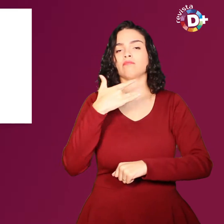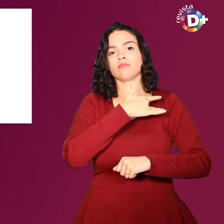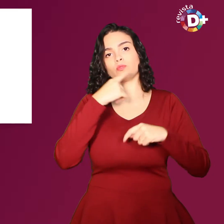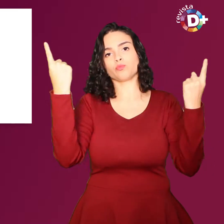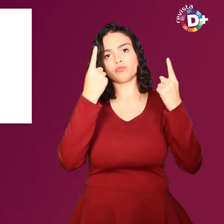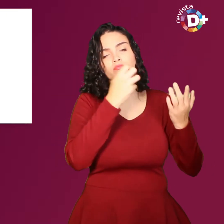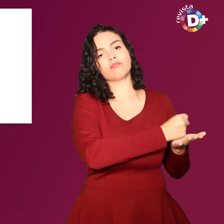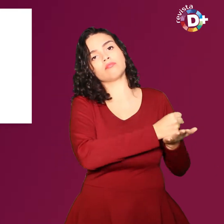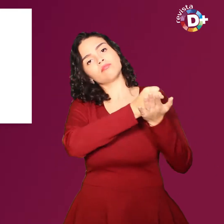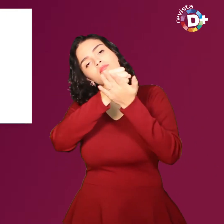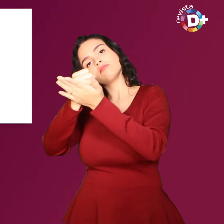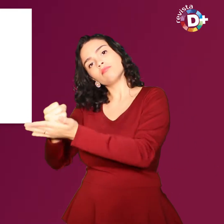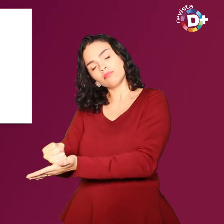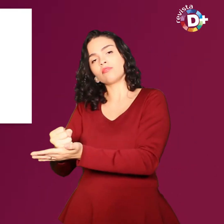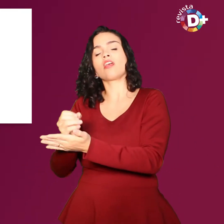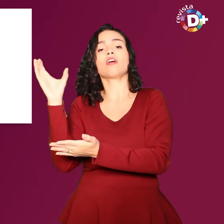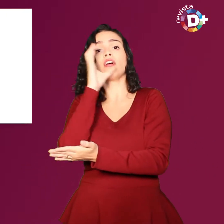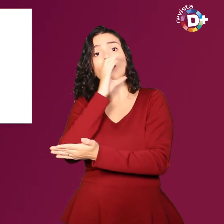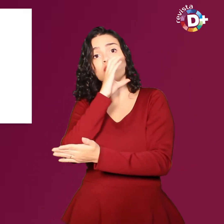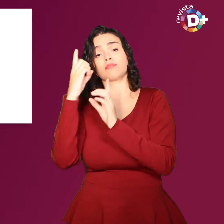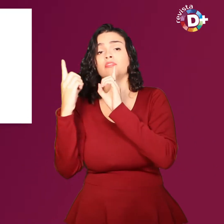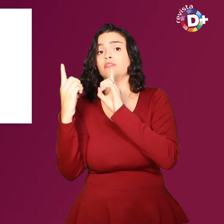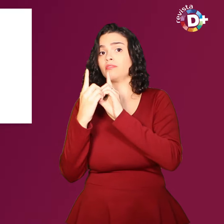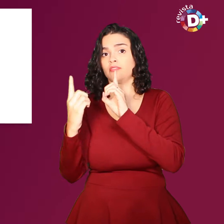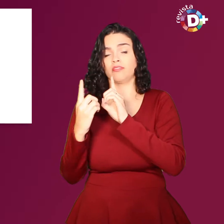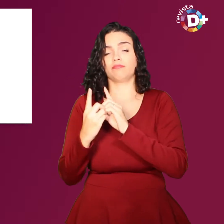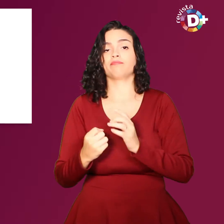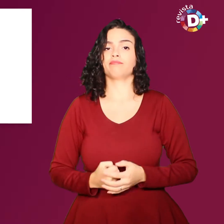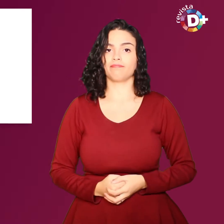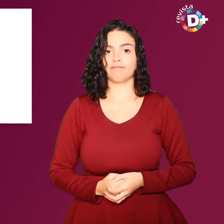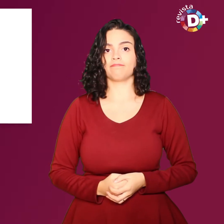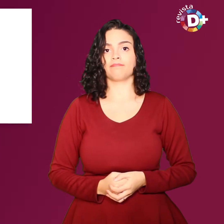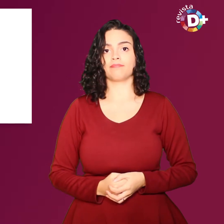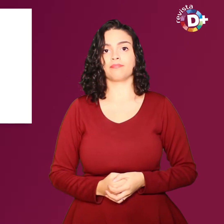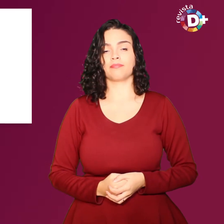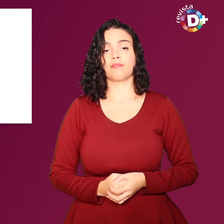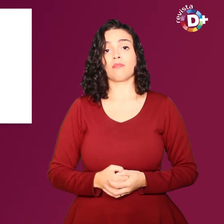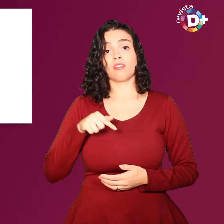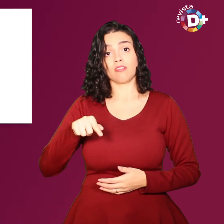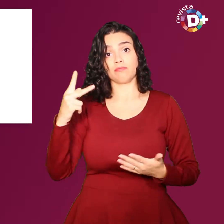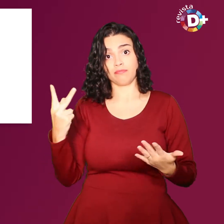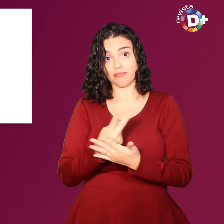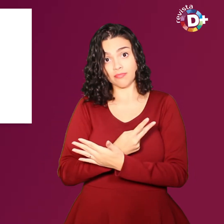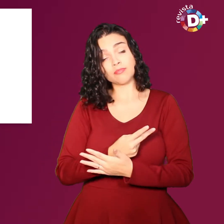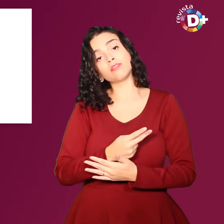serviço de remoção com a finalidade de levar o paciente ao pronto atendimento o mais rápido possível.